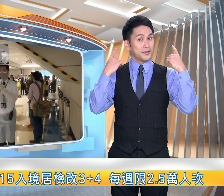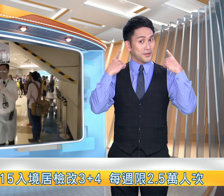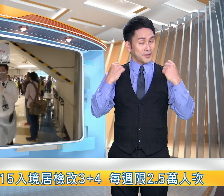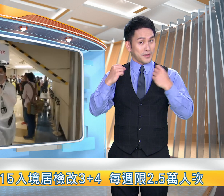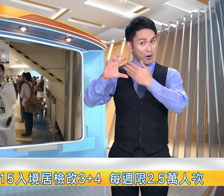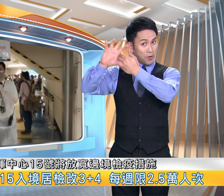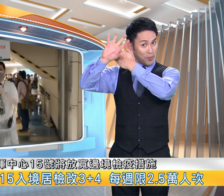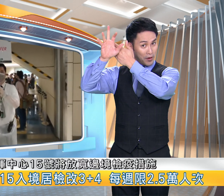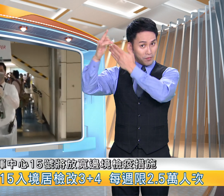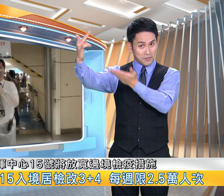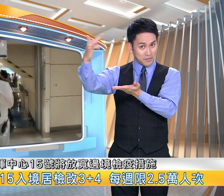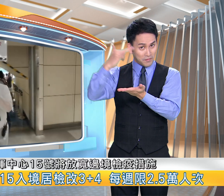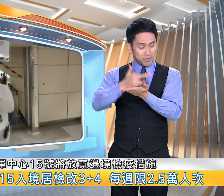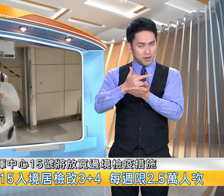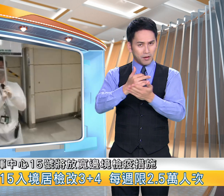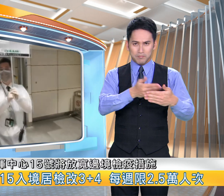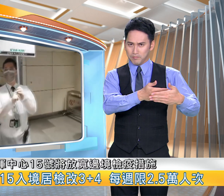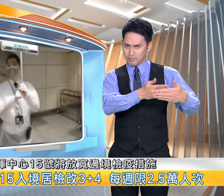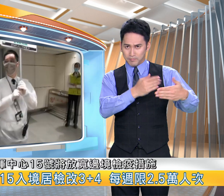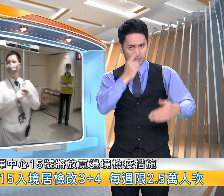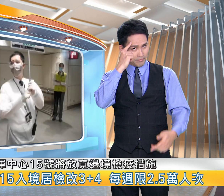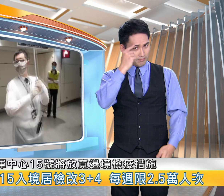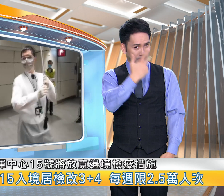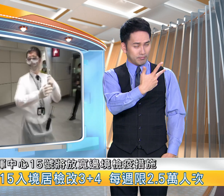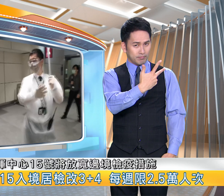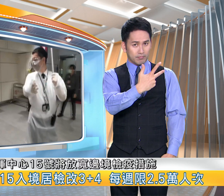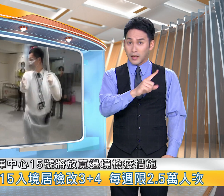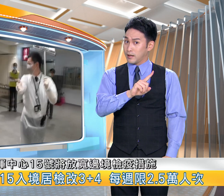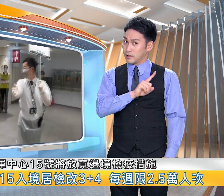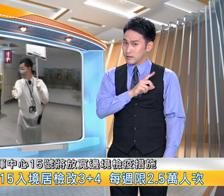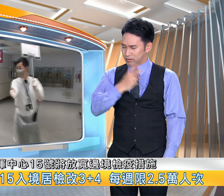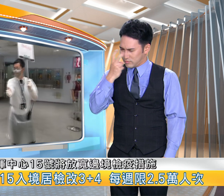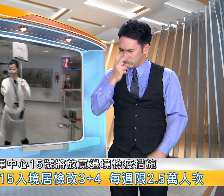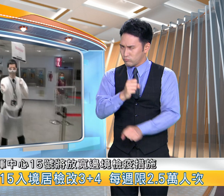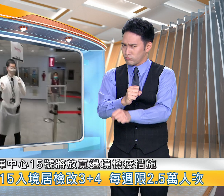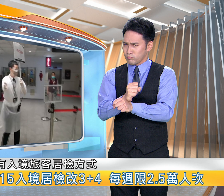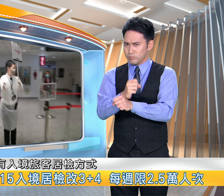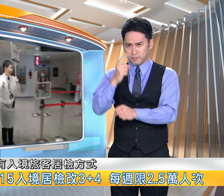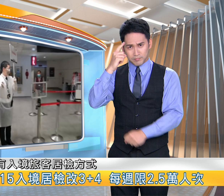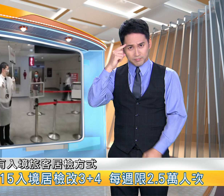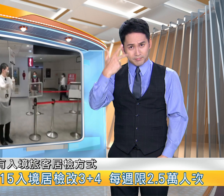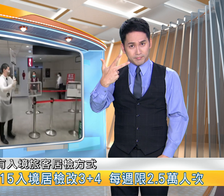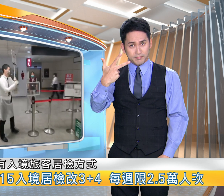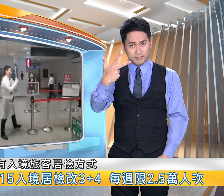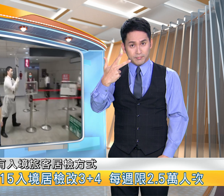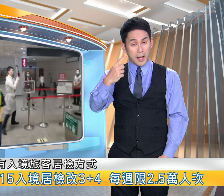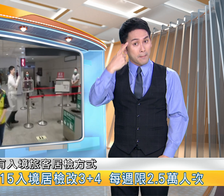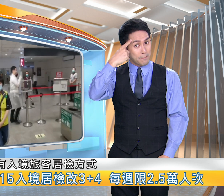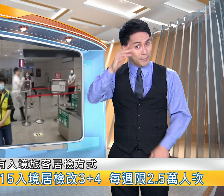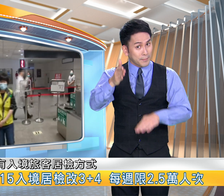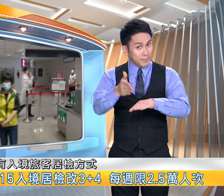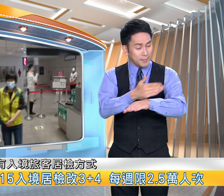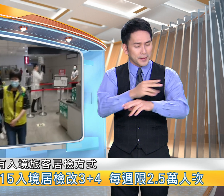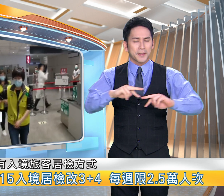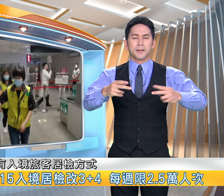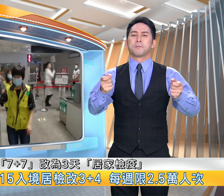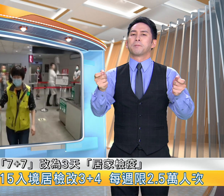指挥中心15号将放宽边境检疫措施，所有入境的旅客居检方式从